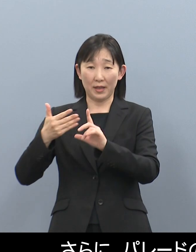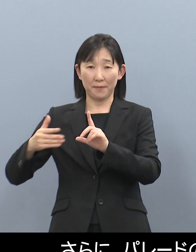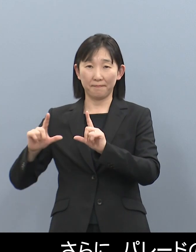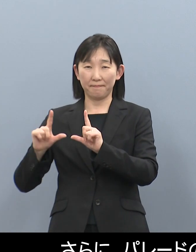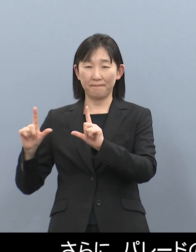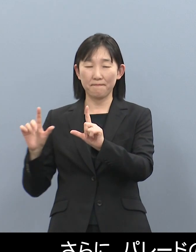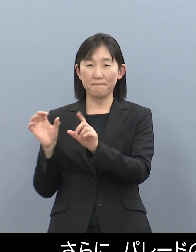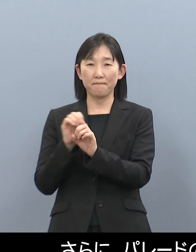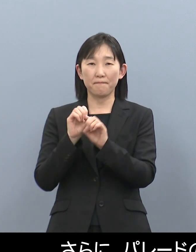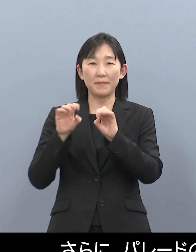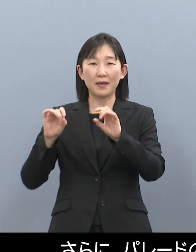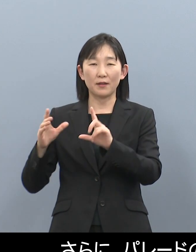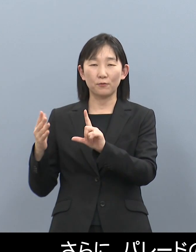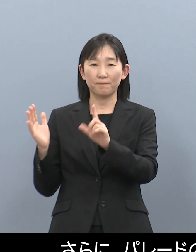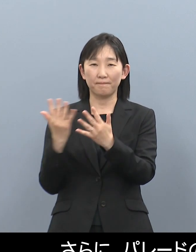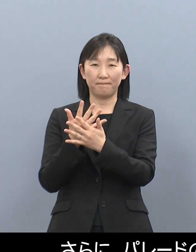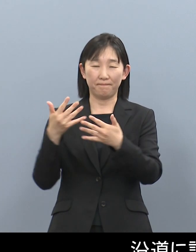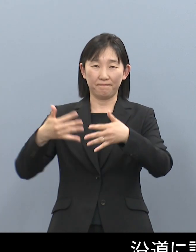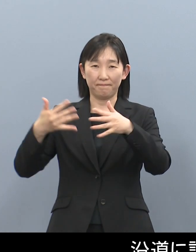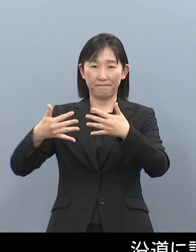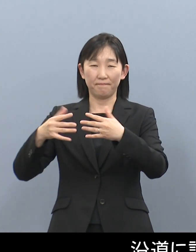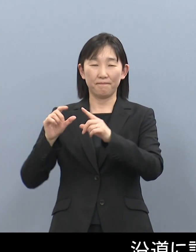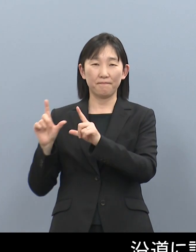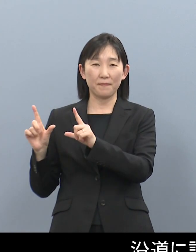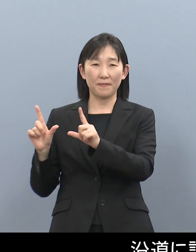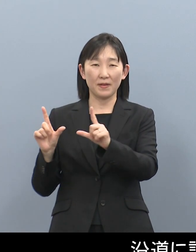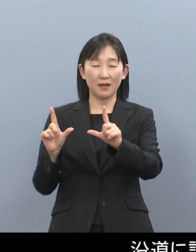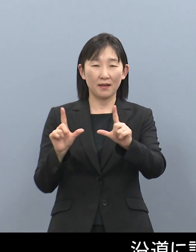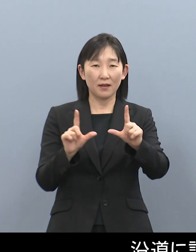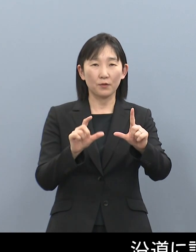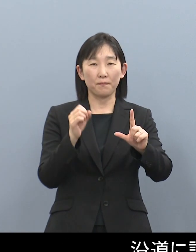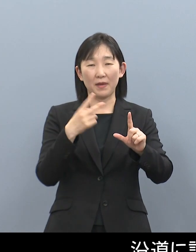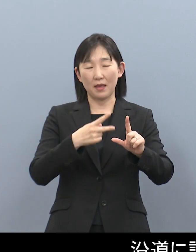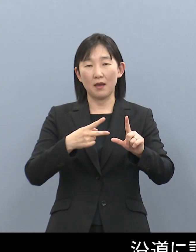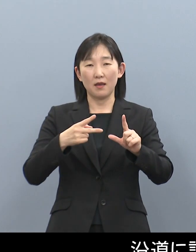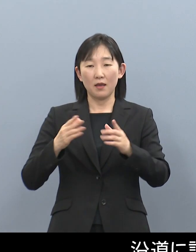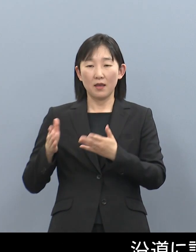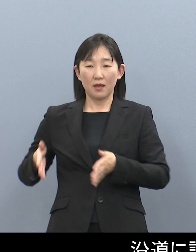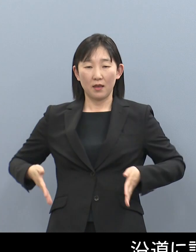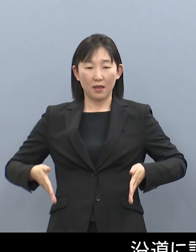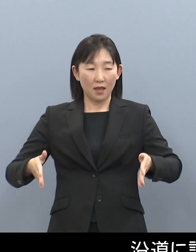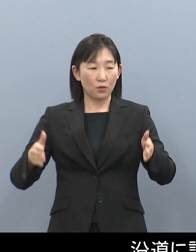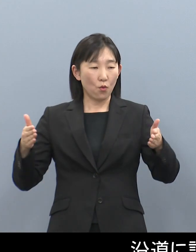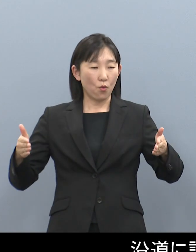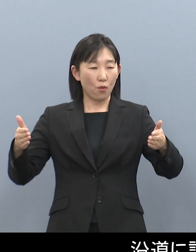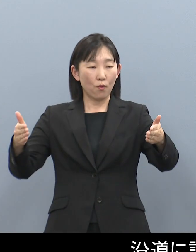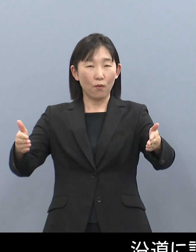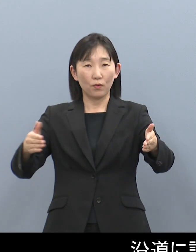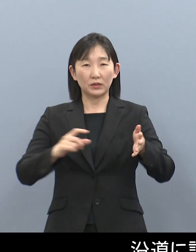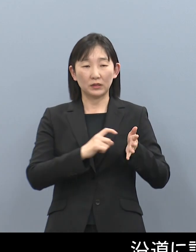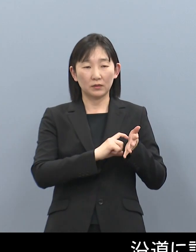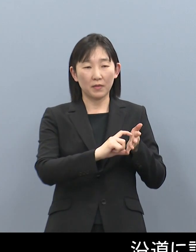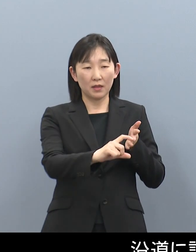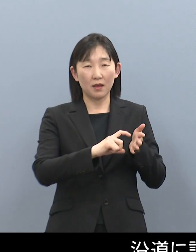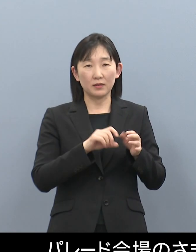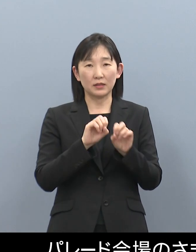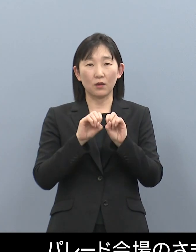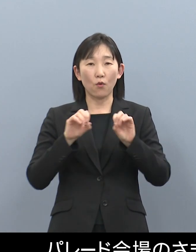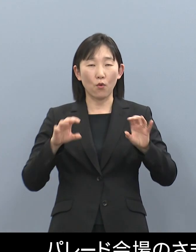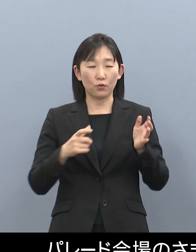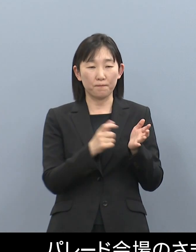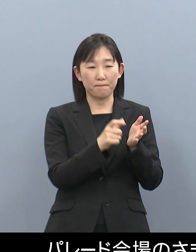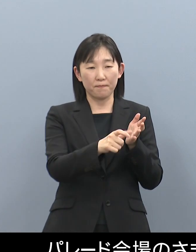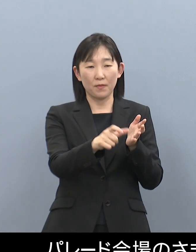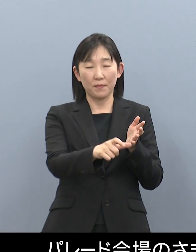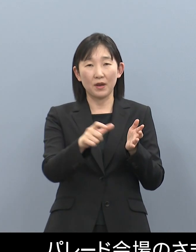本市の PR 広告や、沿道に設置されたバリケードへバナー広告を掲示するなど、 パ